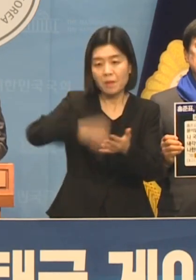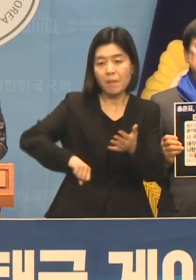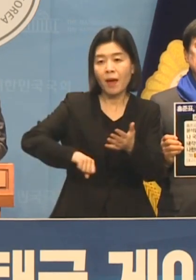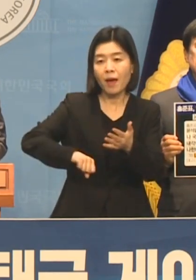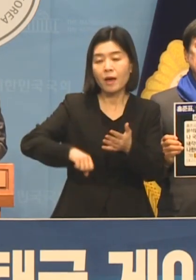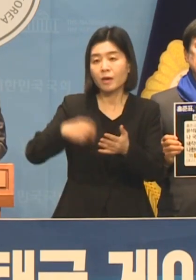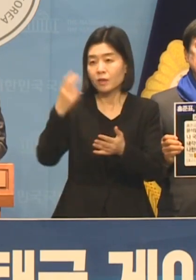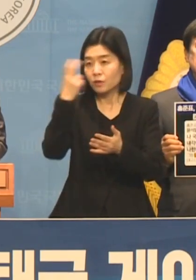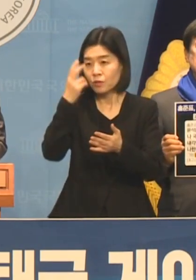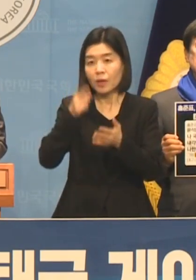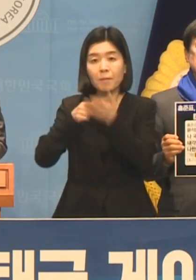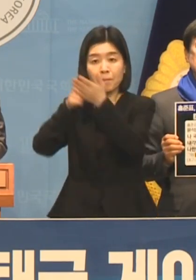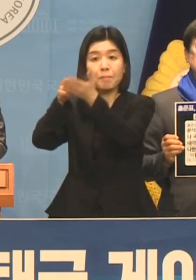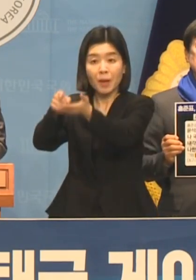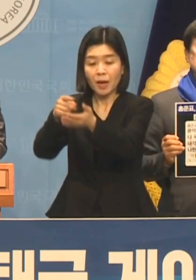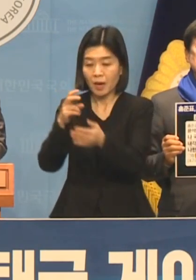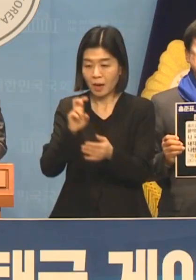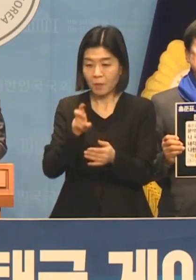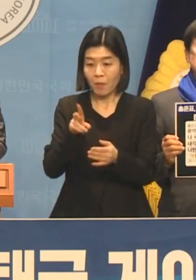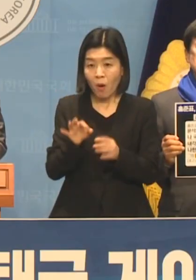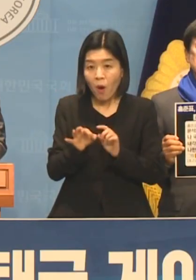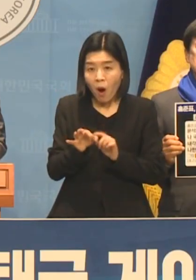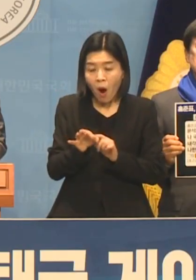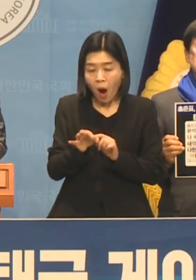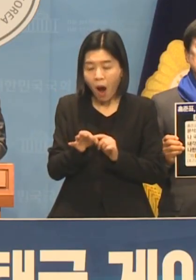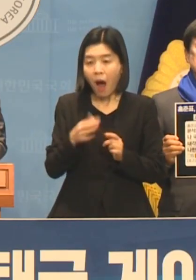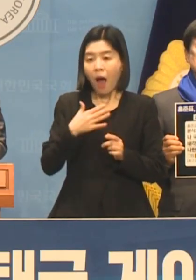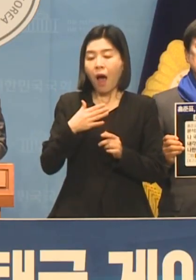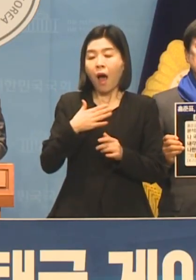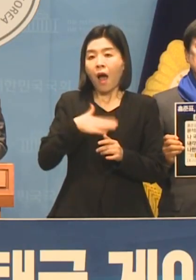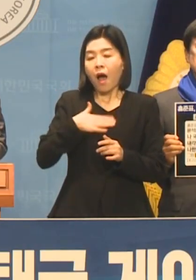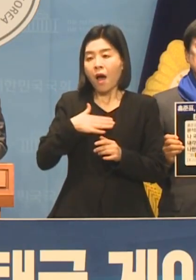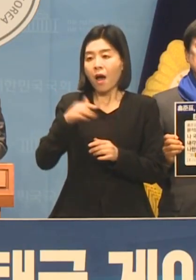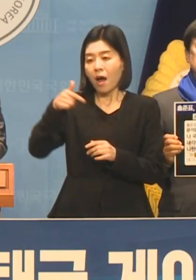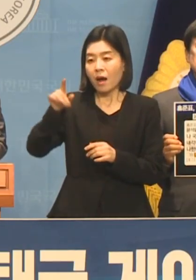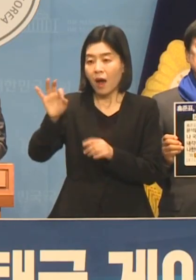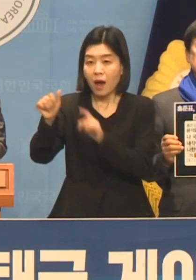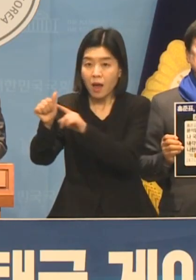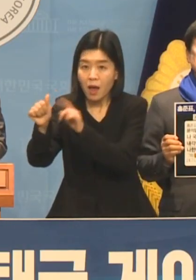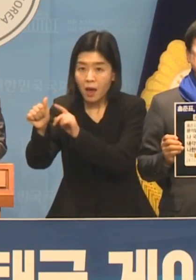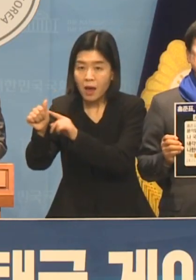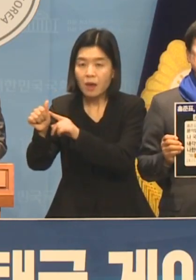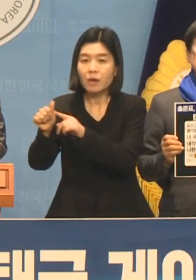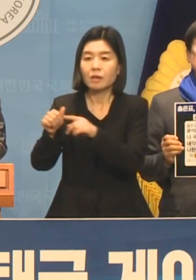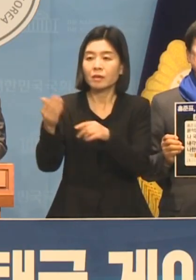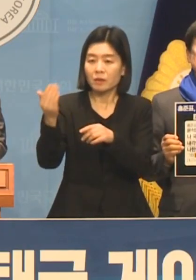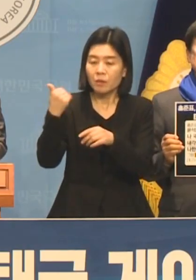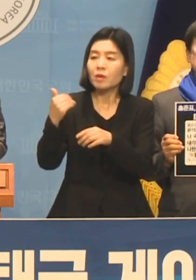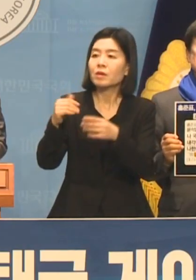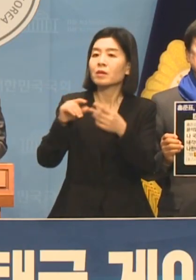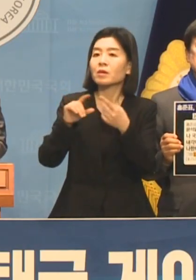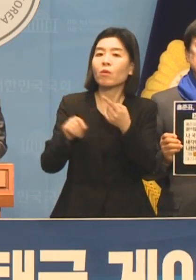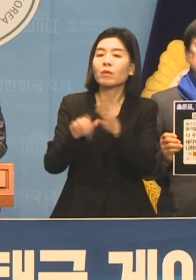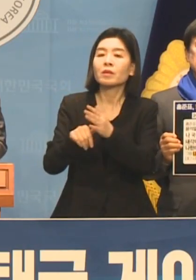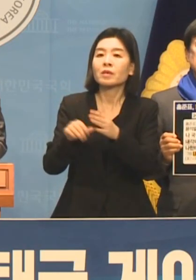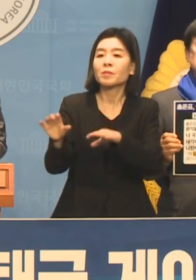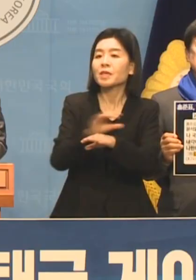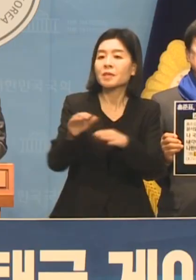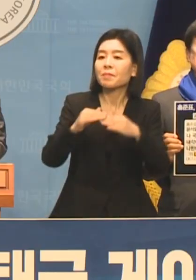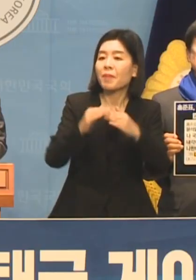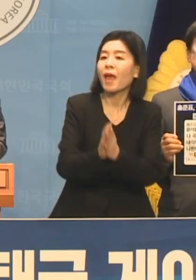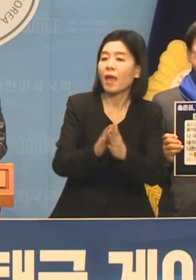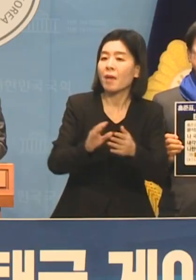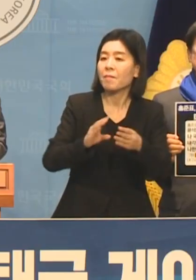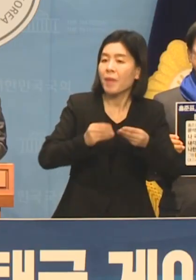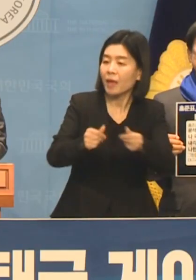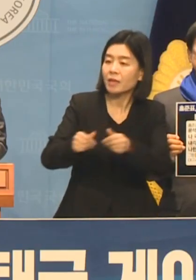그 사실을 알고 강혜경 씨에게 2024년 1월 3일 PC 폐기 처분을 지시합니다. 내 자리 거기는